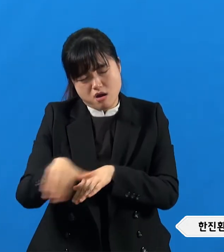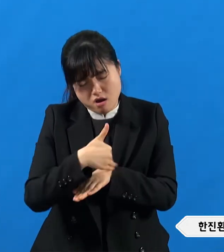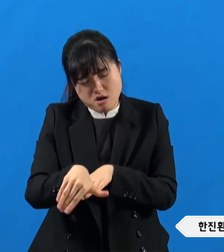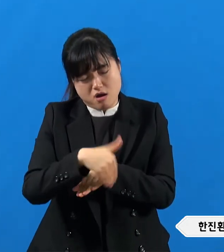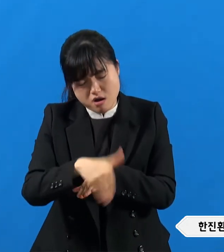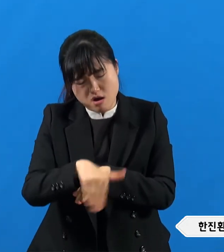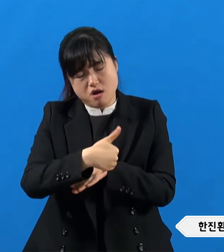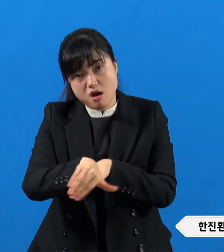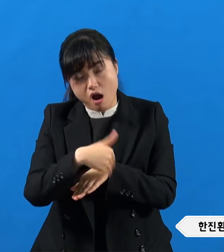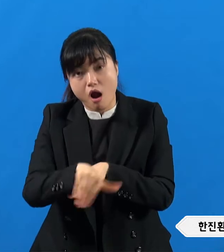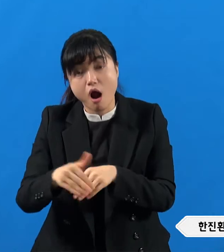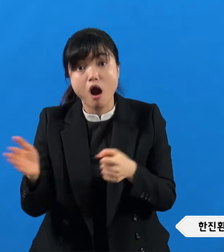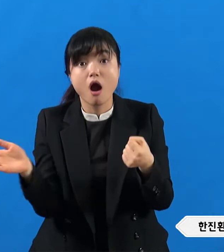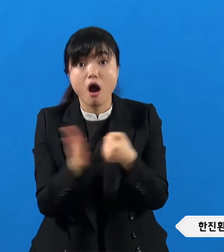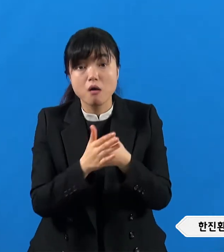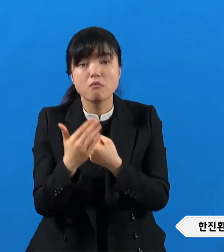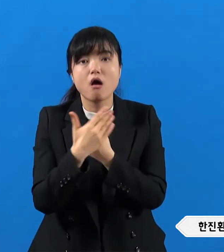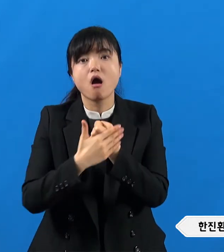왜 은혜를 못 받겠습니까?